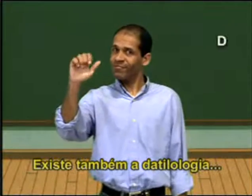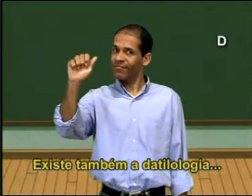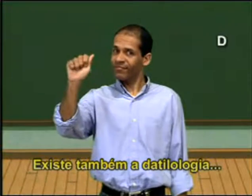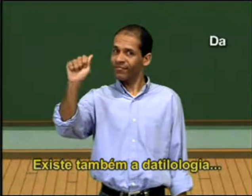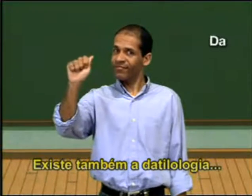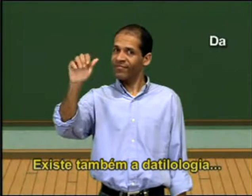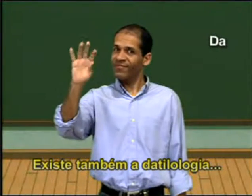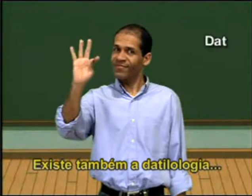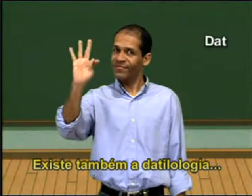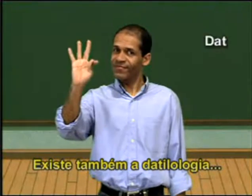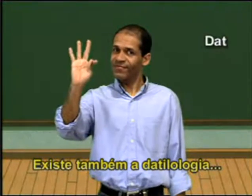Existe também a datilologia.